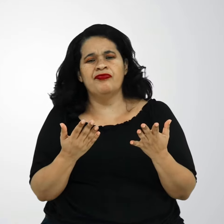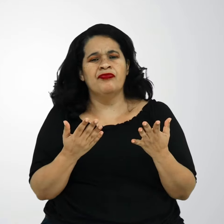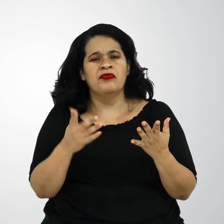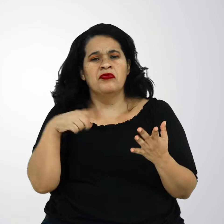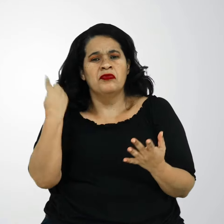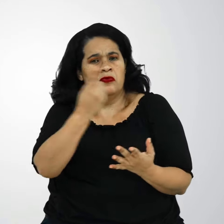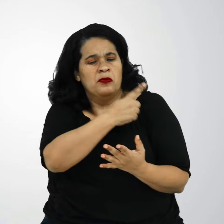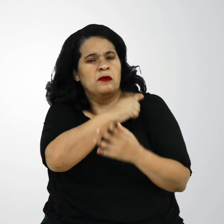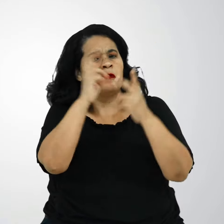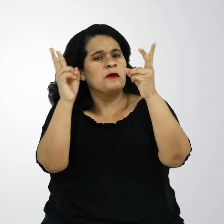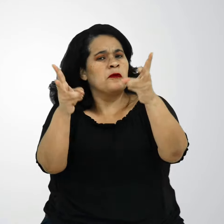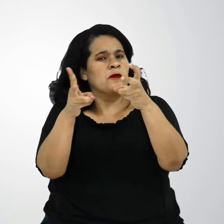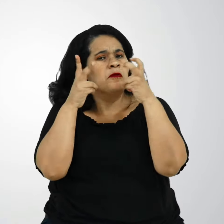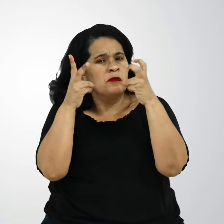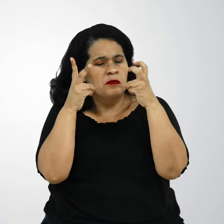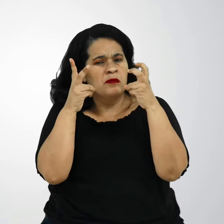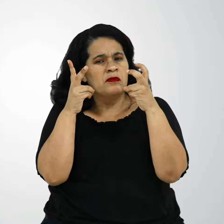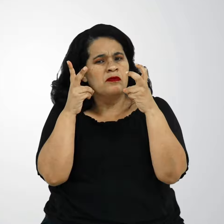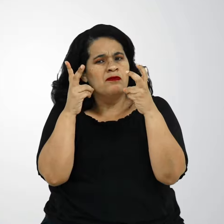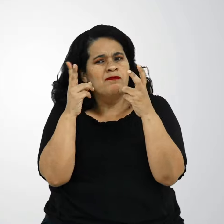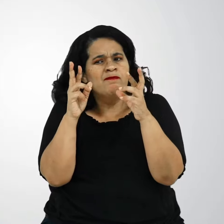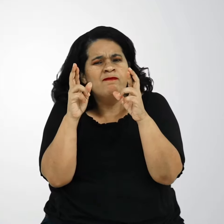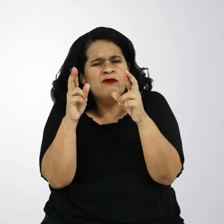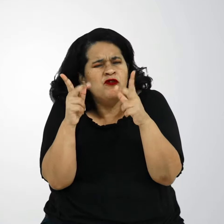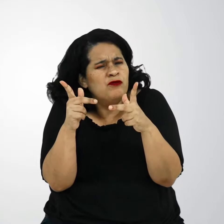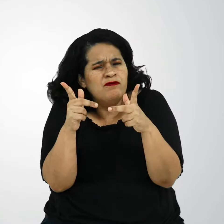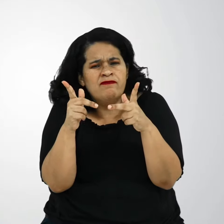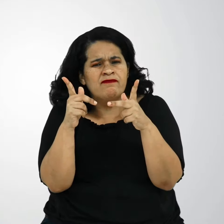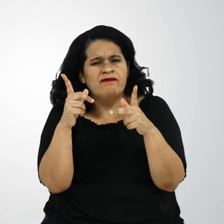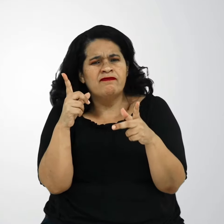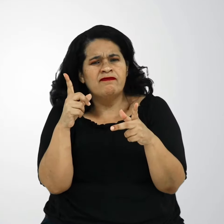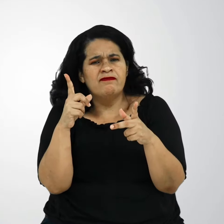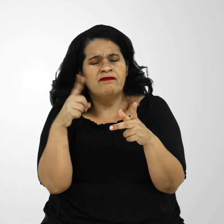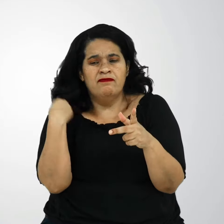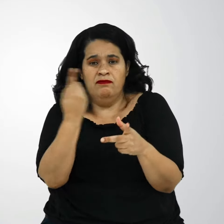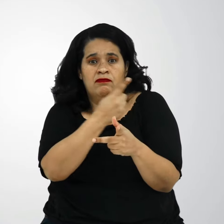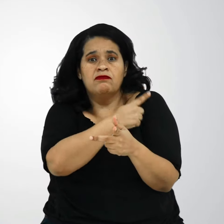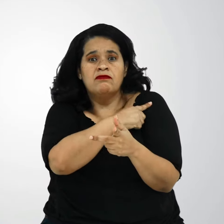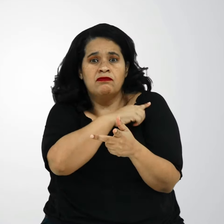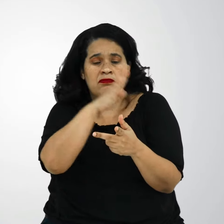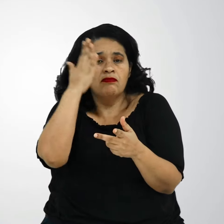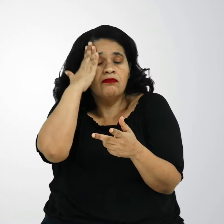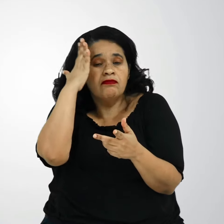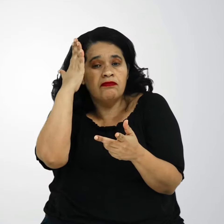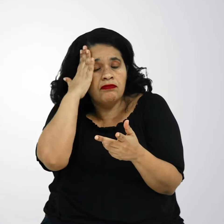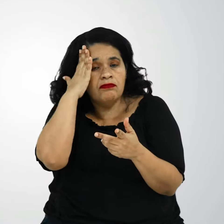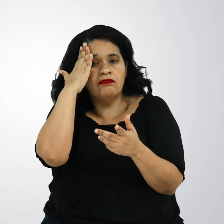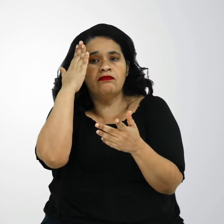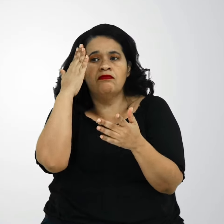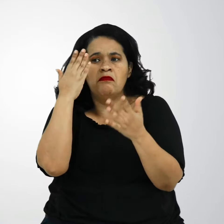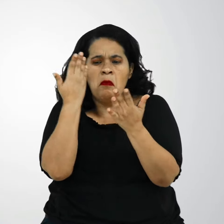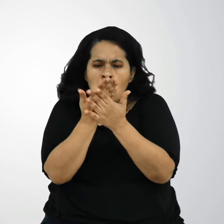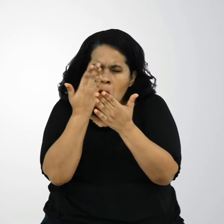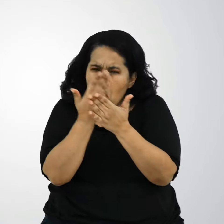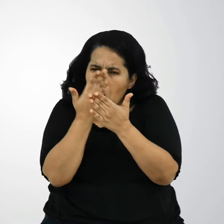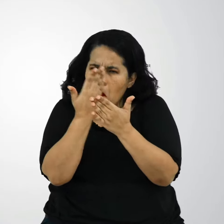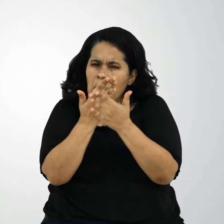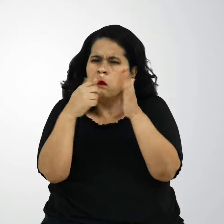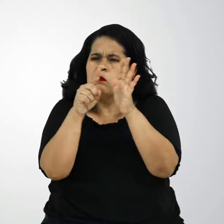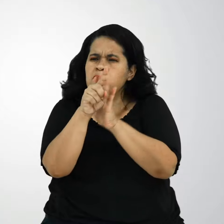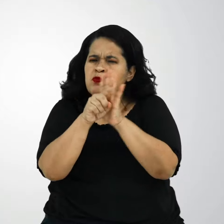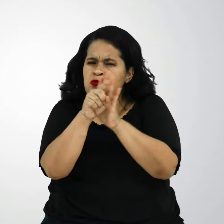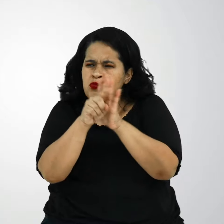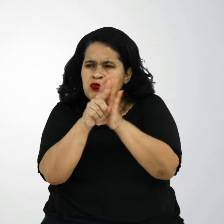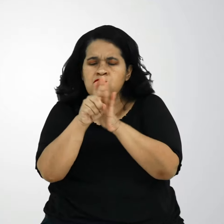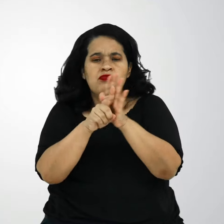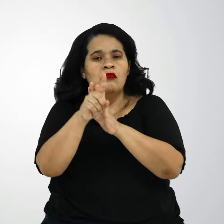para dar essa explicação. Tudo isso eles usam para ter uma base inicial